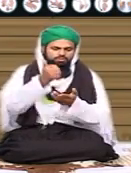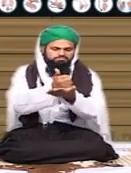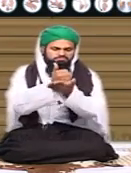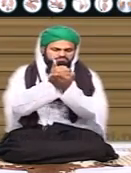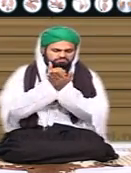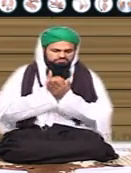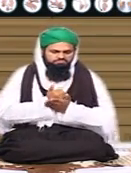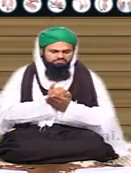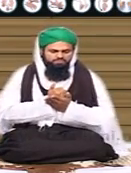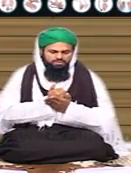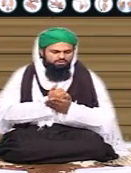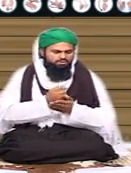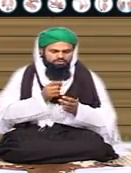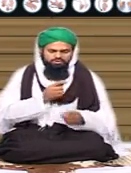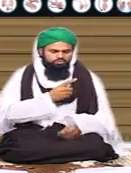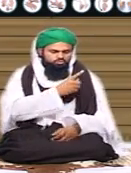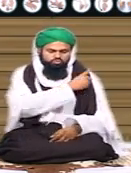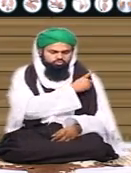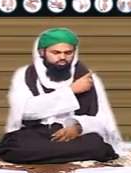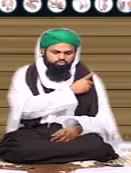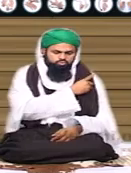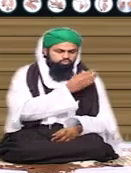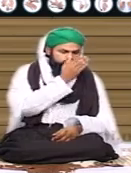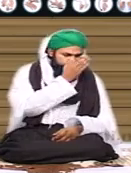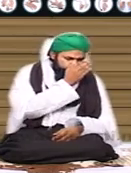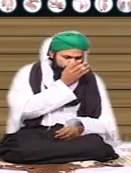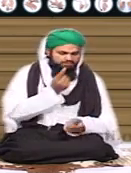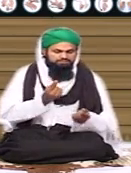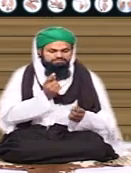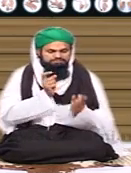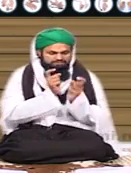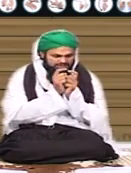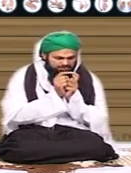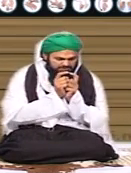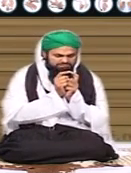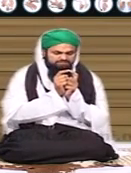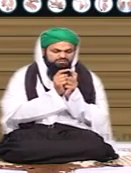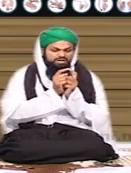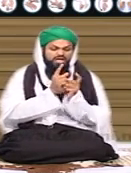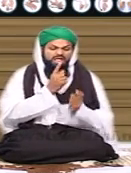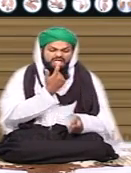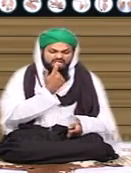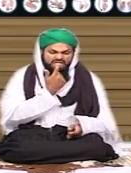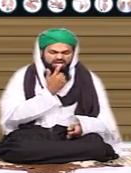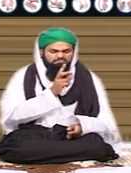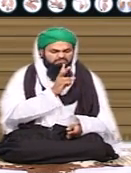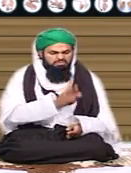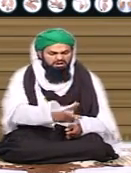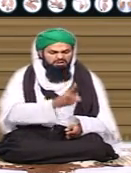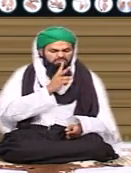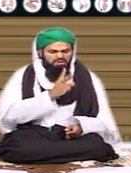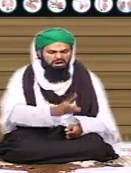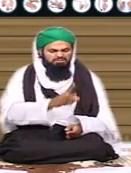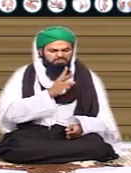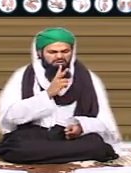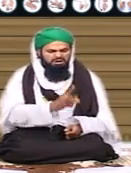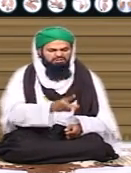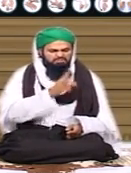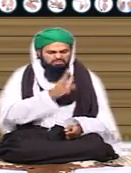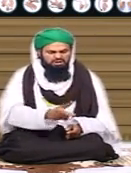ورنہ ایمانداری کی بات ہے اتنا اس معاشرے میں چغل خوری، غیبت، ہماری زبان درازی جو ہر وقت بک بک